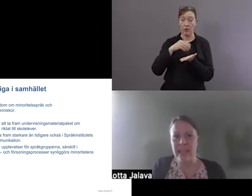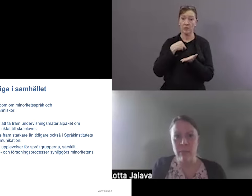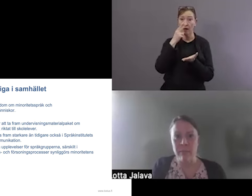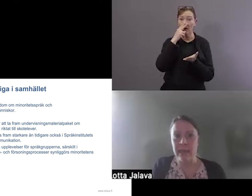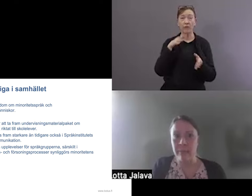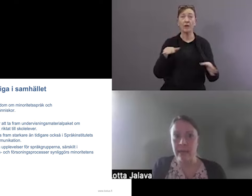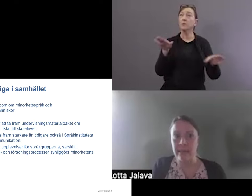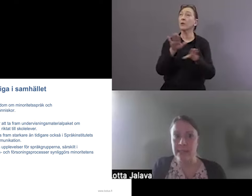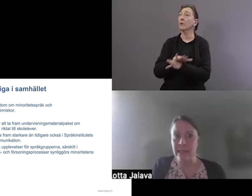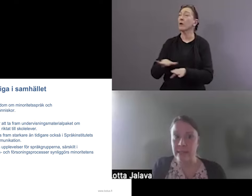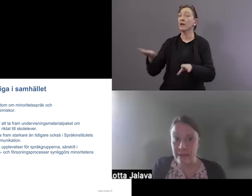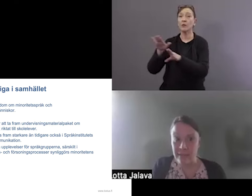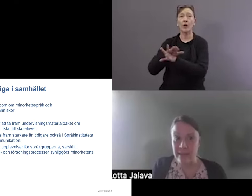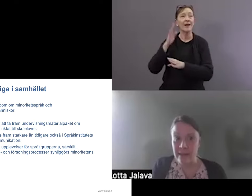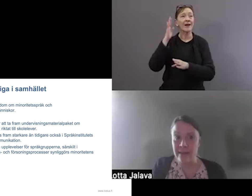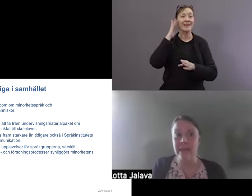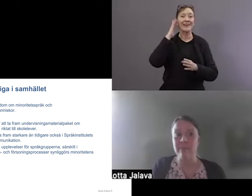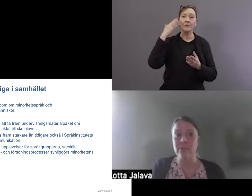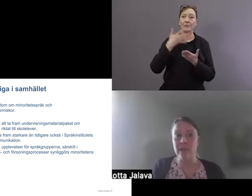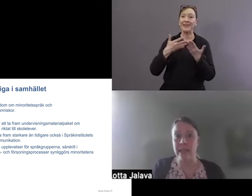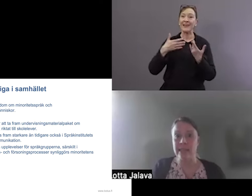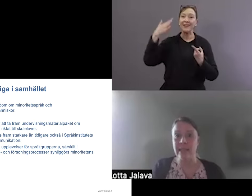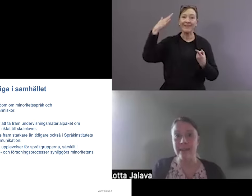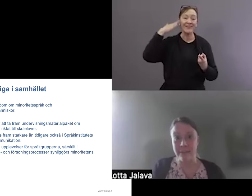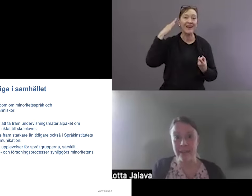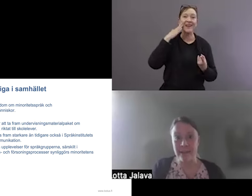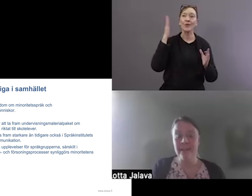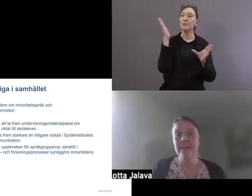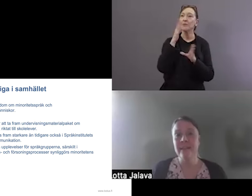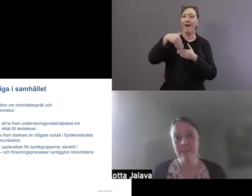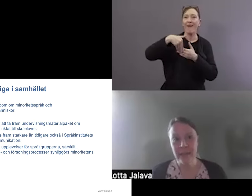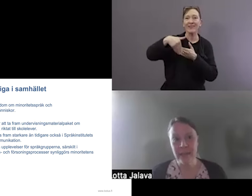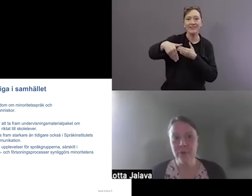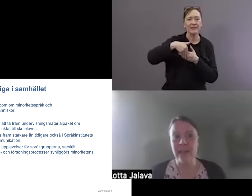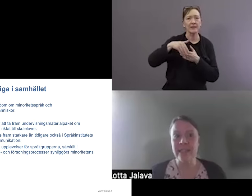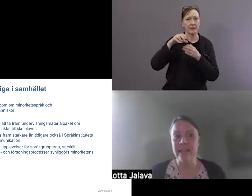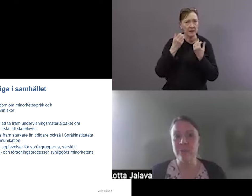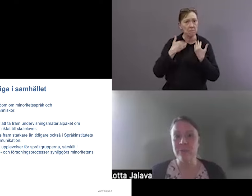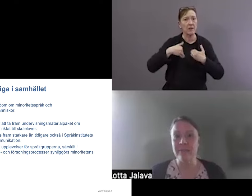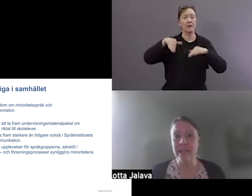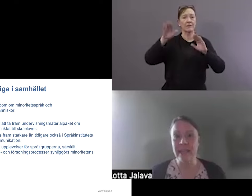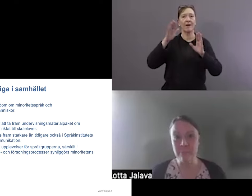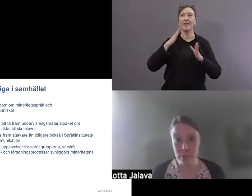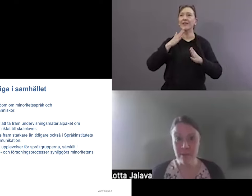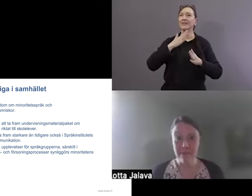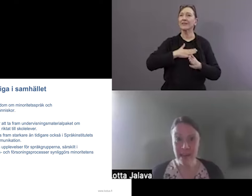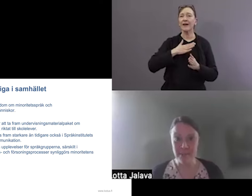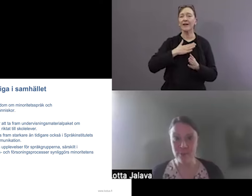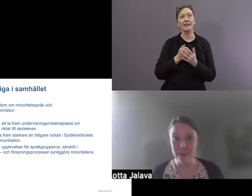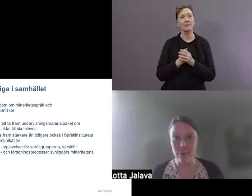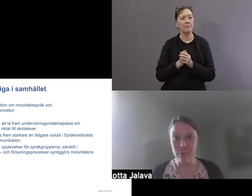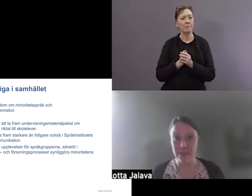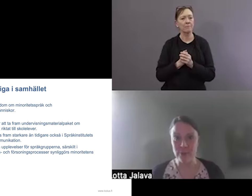ja kieli-ilmapiirin parantamistakin tarvitaan. Enemmistökielisille tarvitaan jonkinlaista, niin kuin ehkä myös